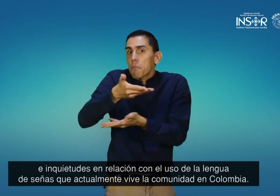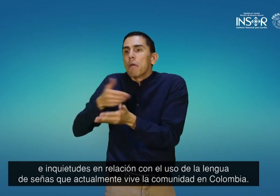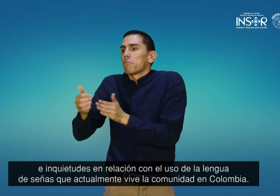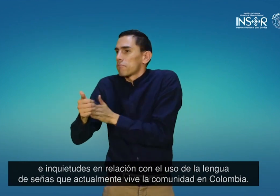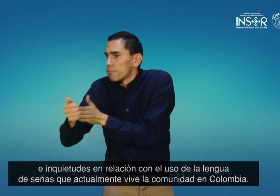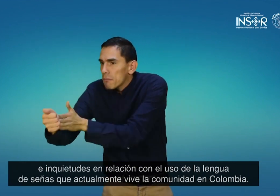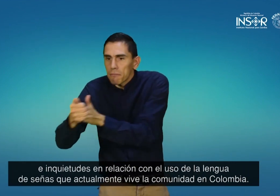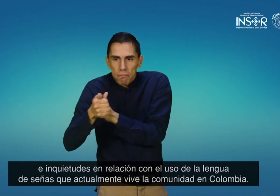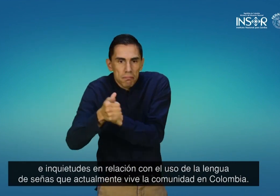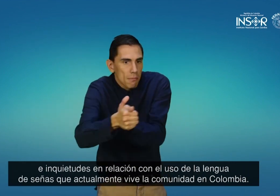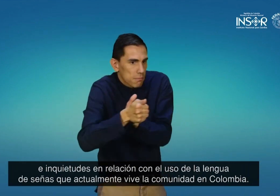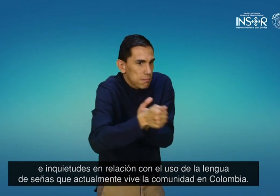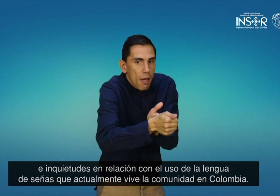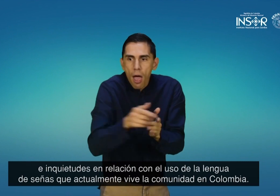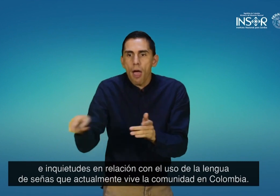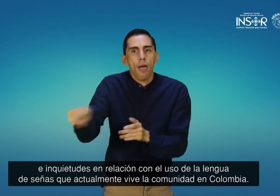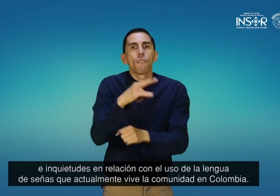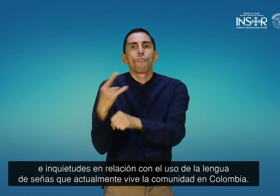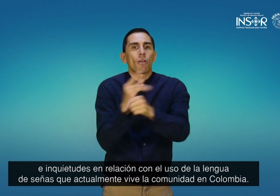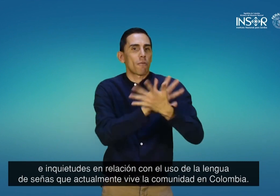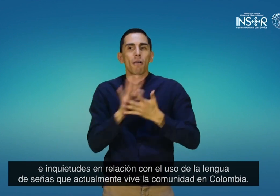actualmente vive la comunidad en Colombia.